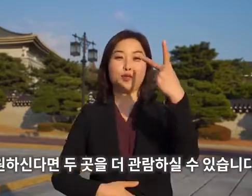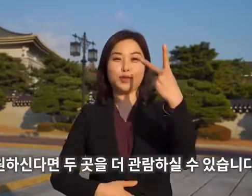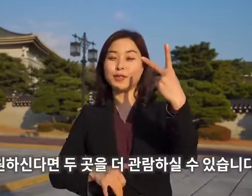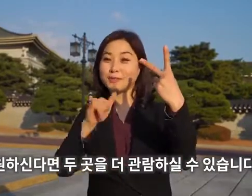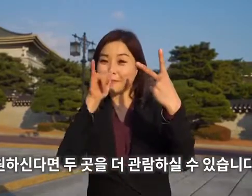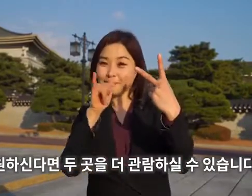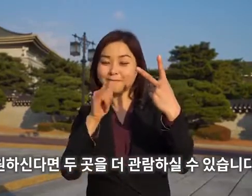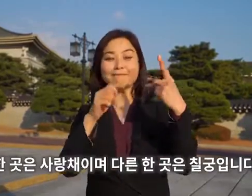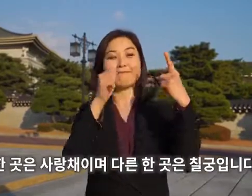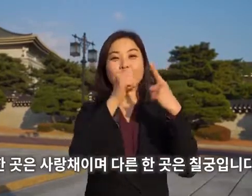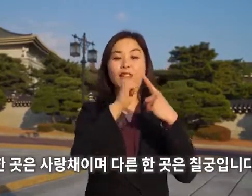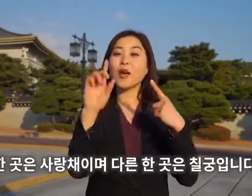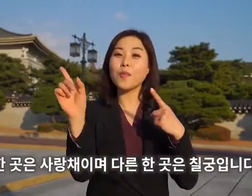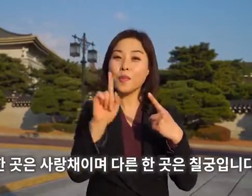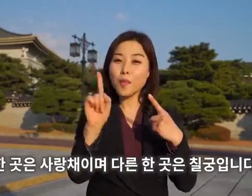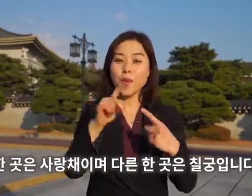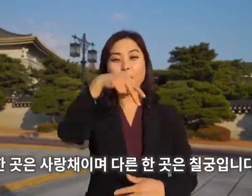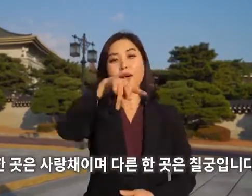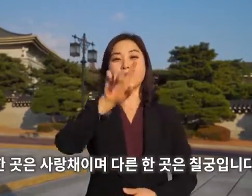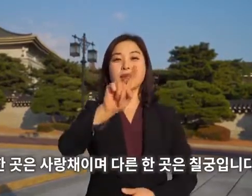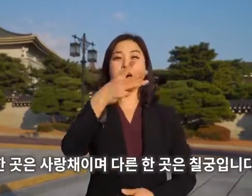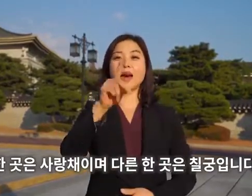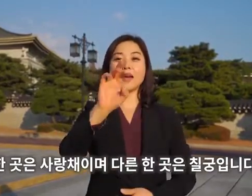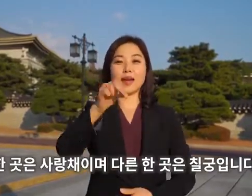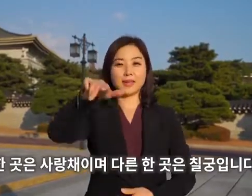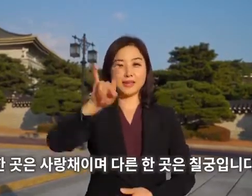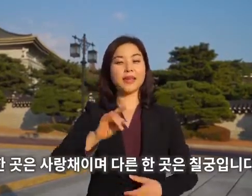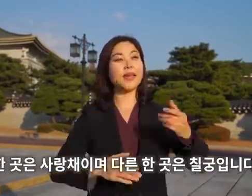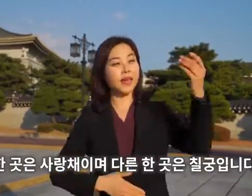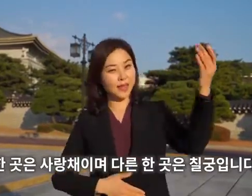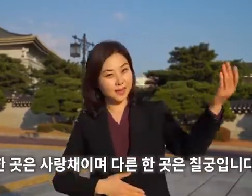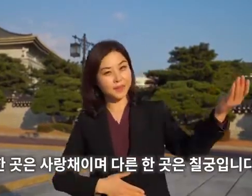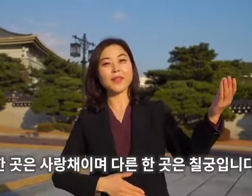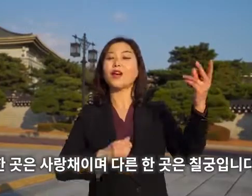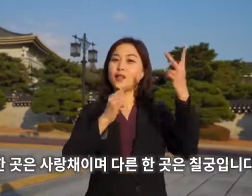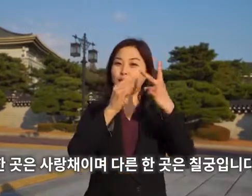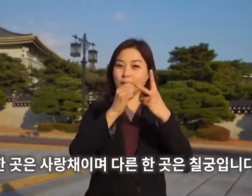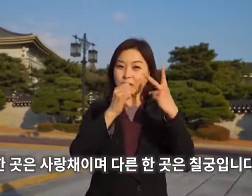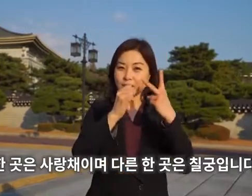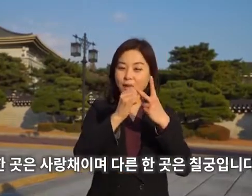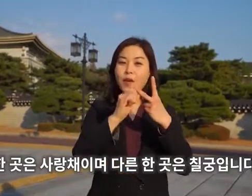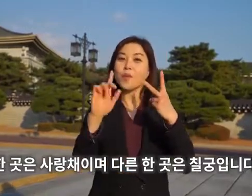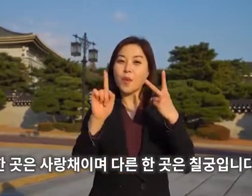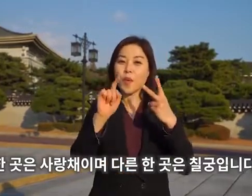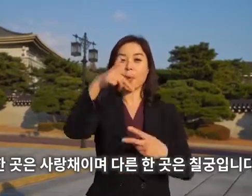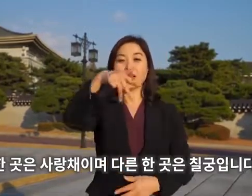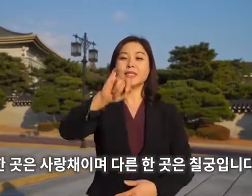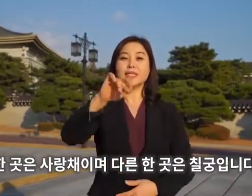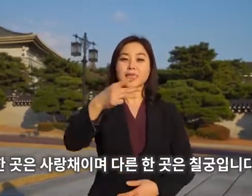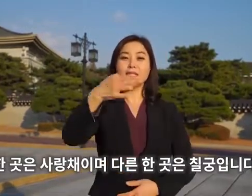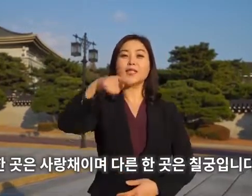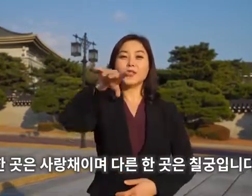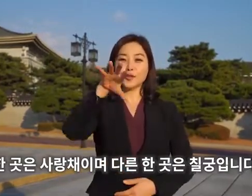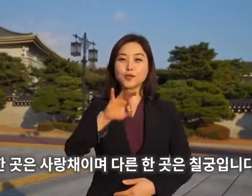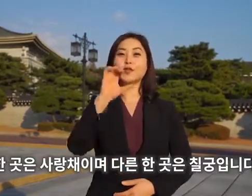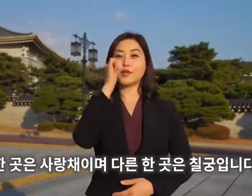관람하실 수 있습니다. 한 곳은 사랑채이며 다른 한 곳은 칠궁입니다.